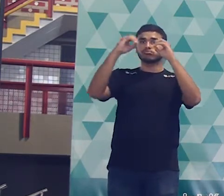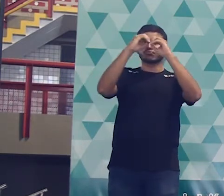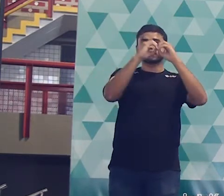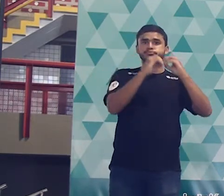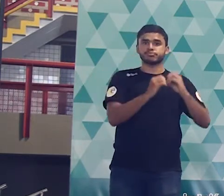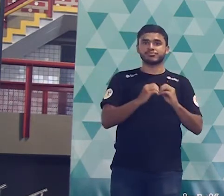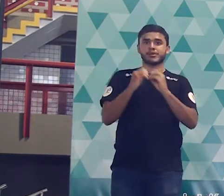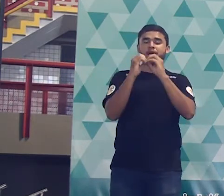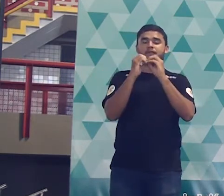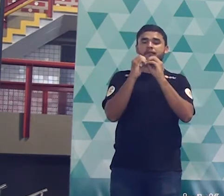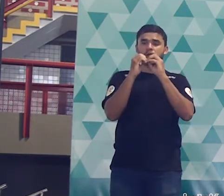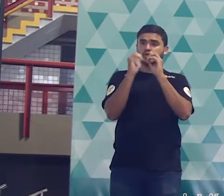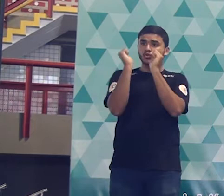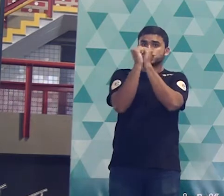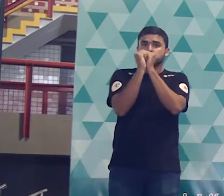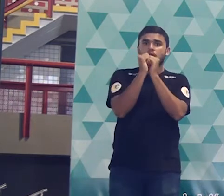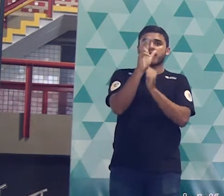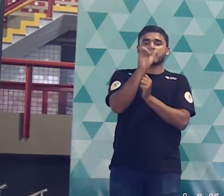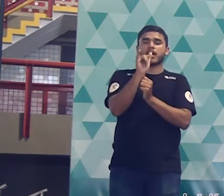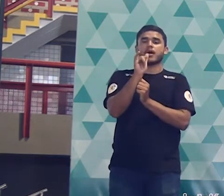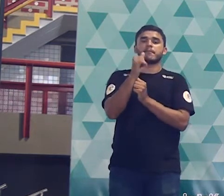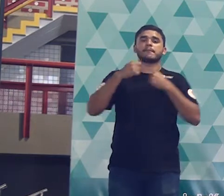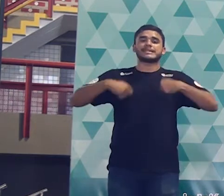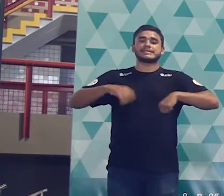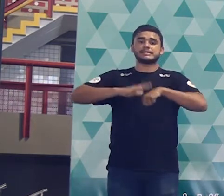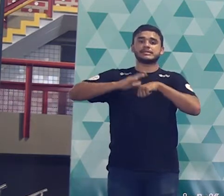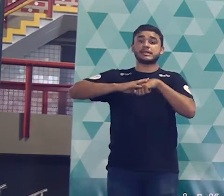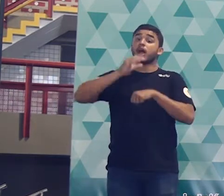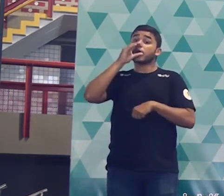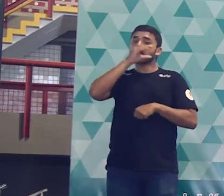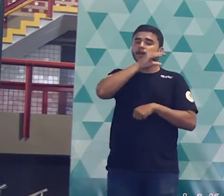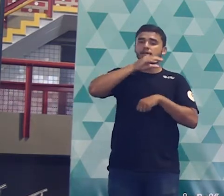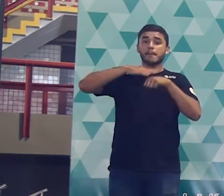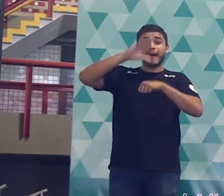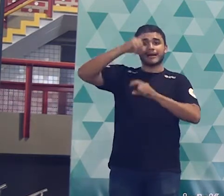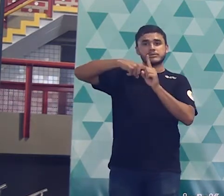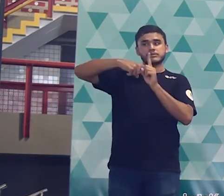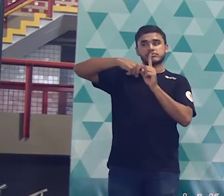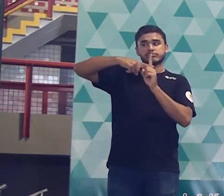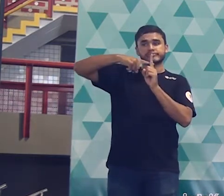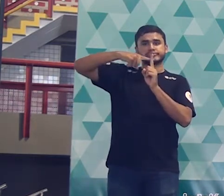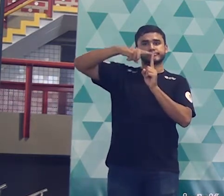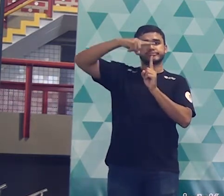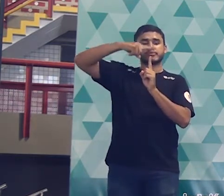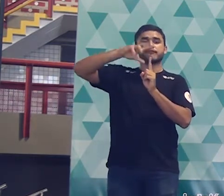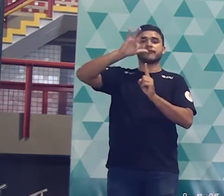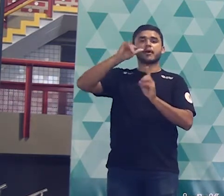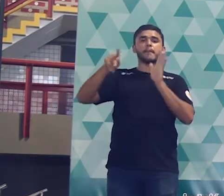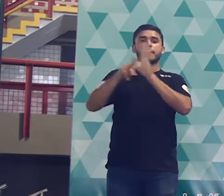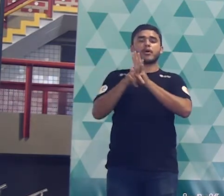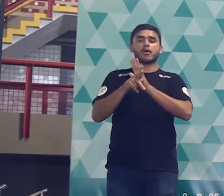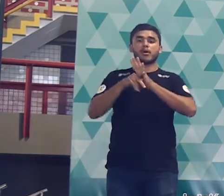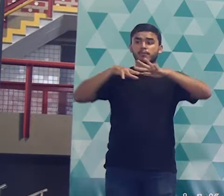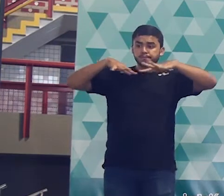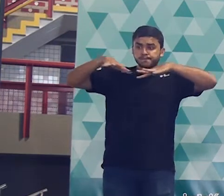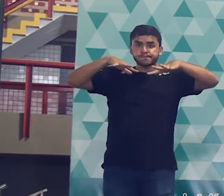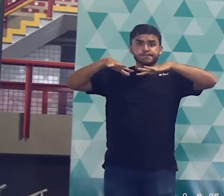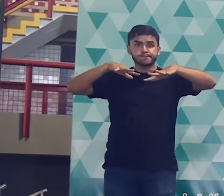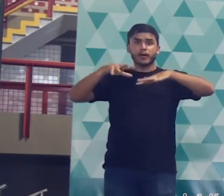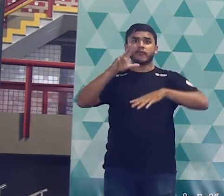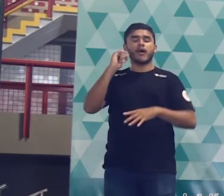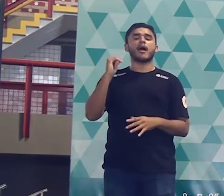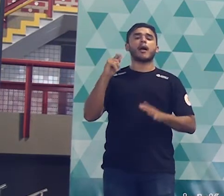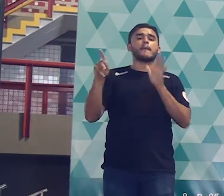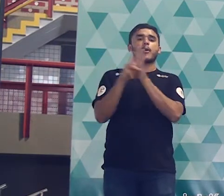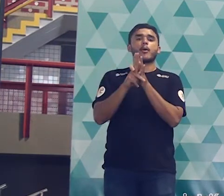mais unidas, o que vai acontecer? Eu vou precisar de uma maior temperatura para que essas moléculas fiquem tão agitadas, mas tão